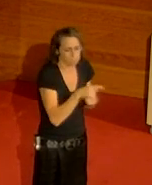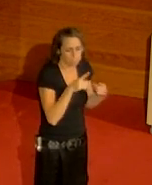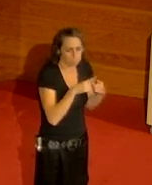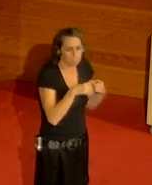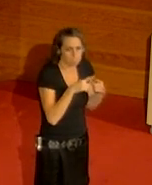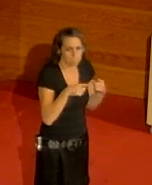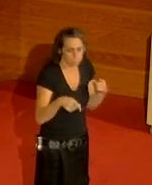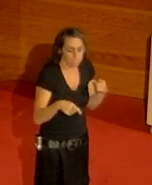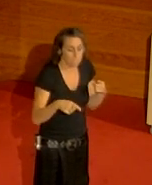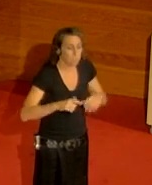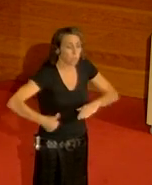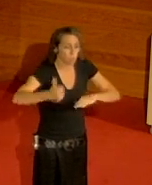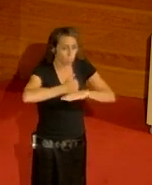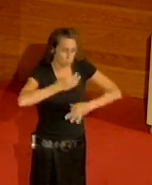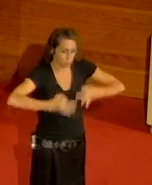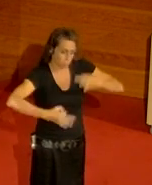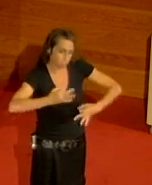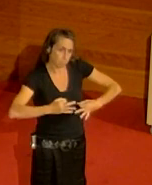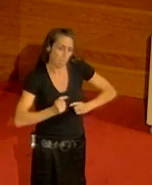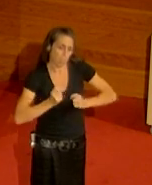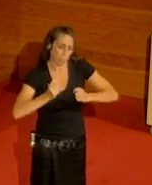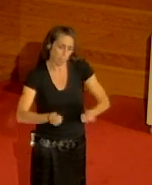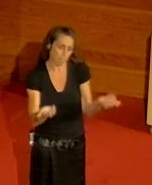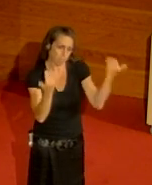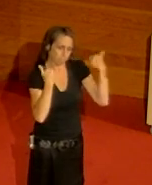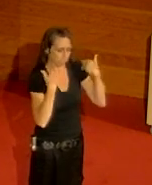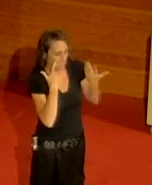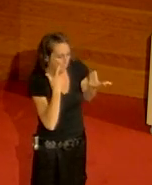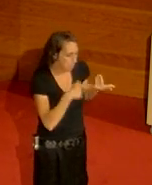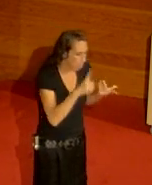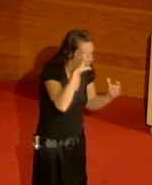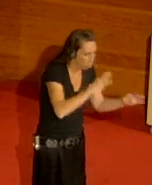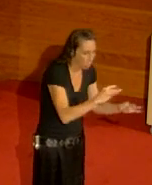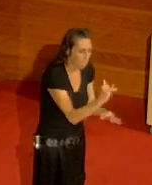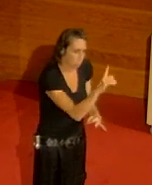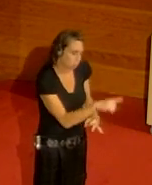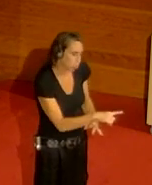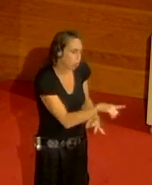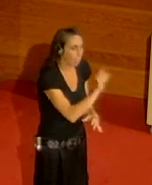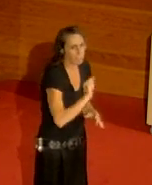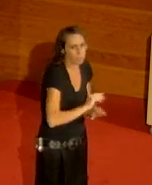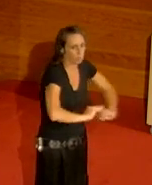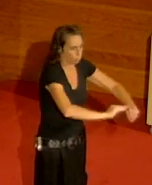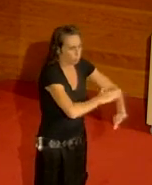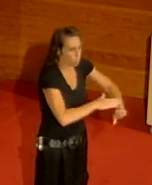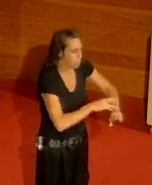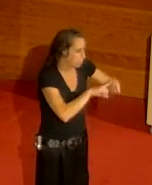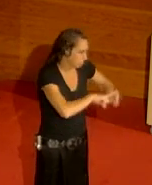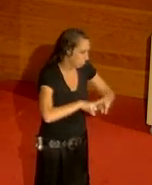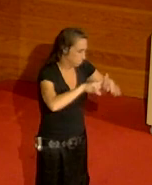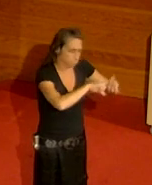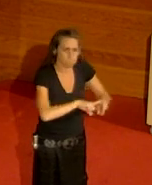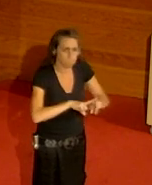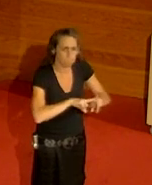revisar decisiones del gobierno en base así eran razonables o no Entonces el gobierno pues lo que quiere es